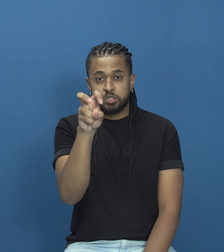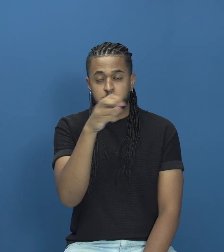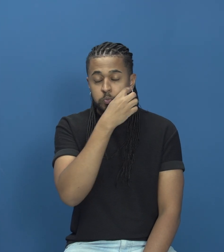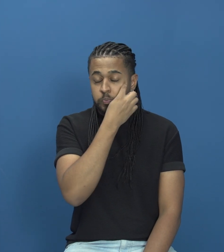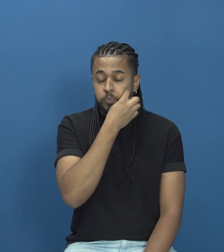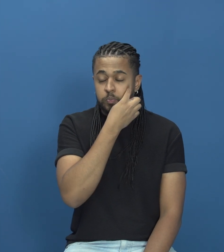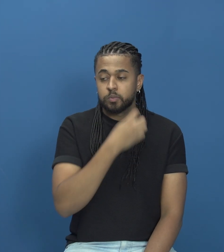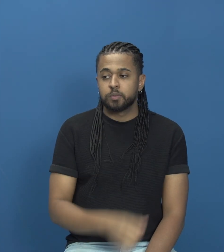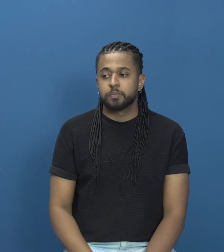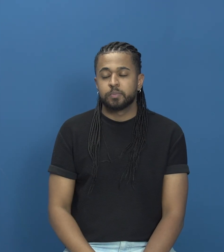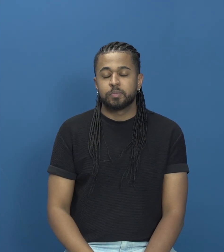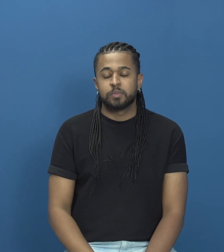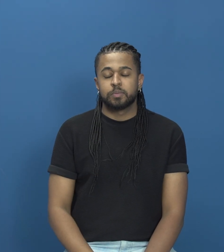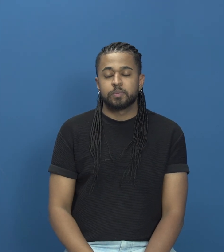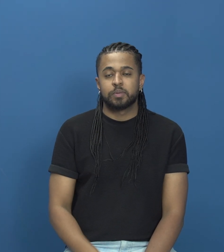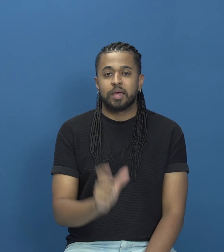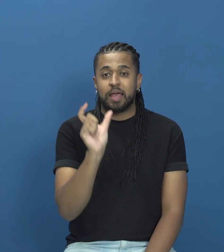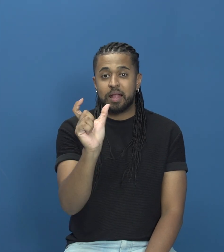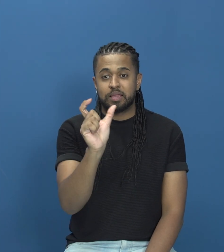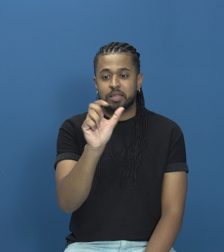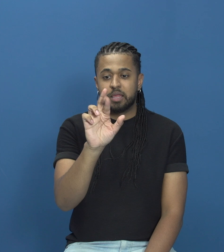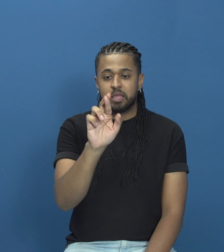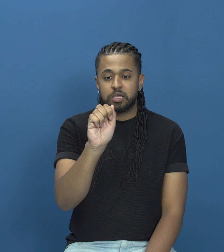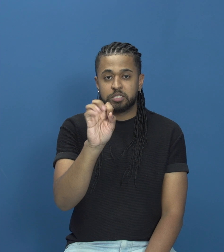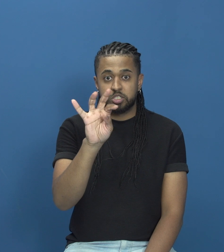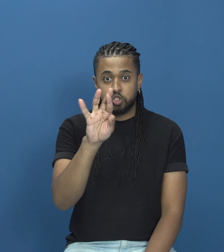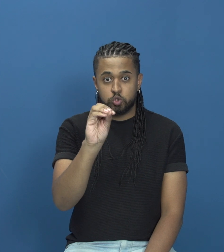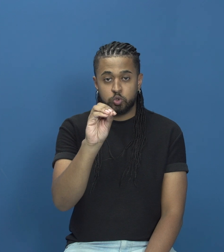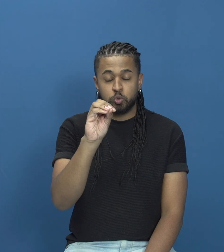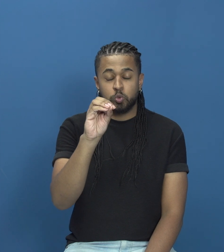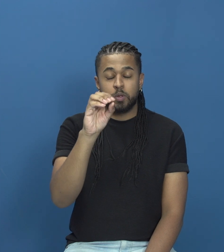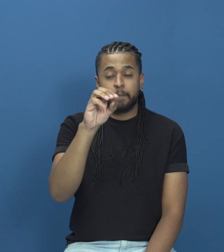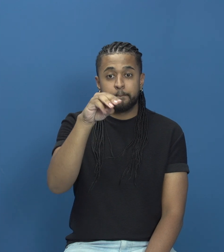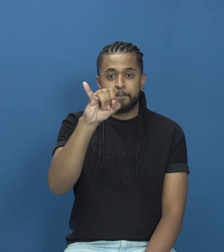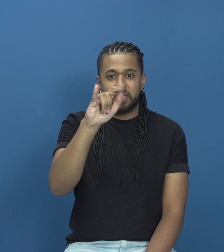16.6.1.5 Carteira de Registro Nacional Migratório.